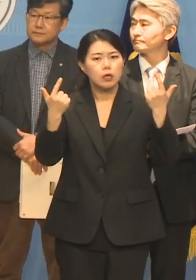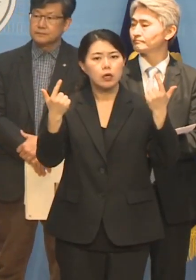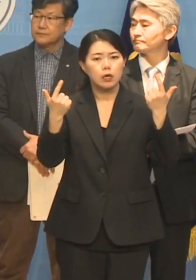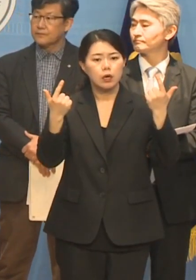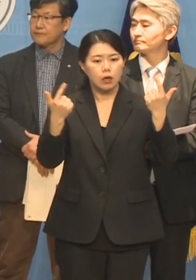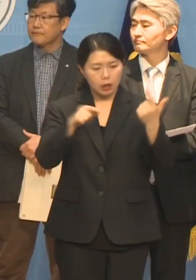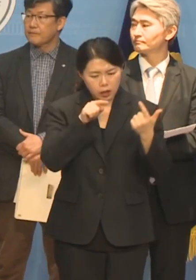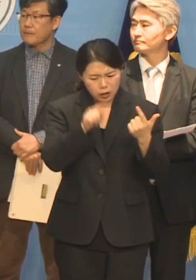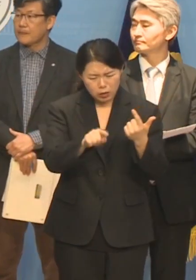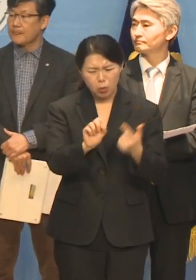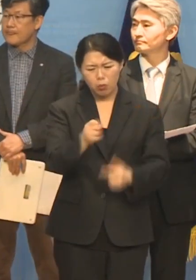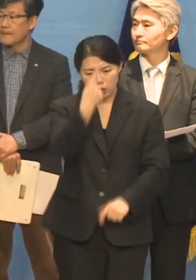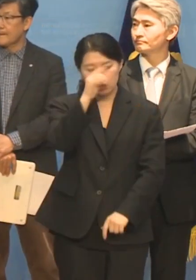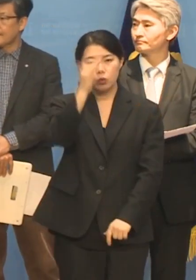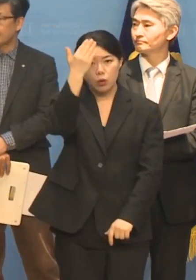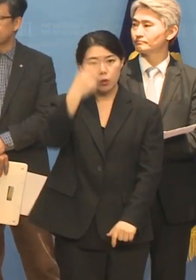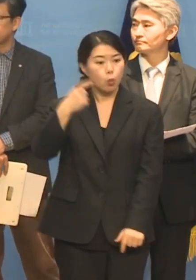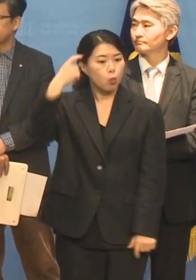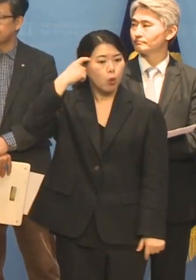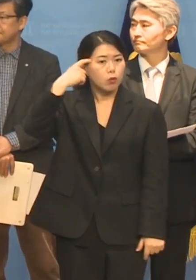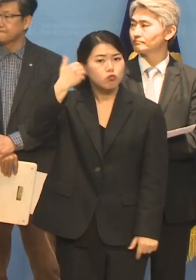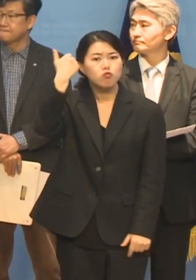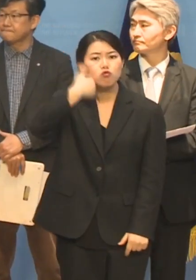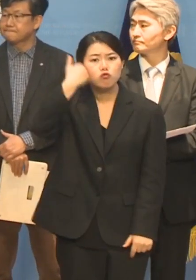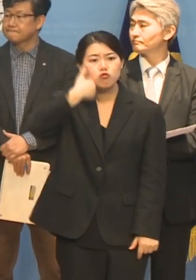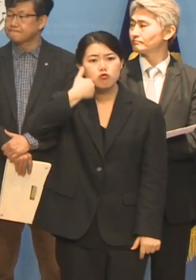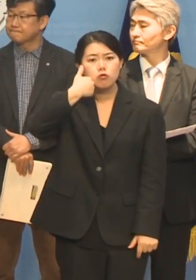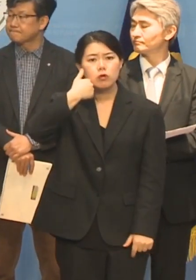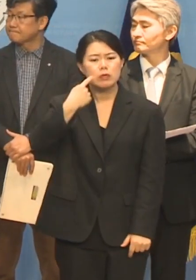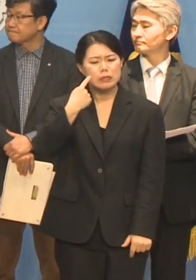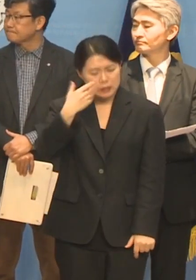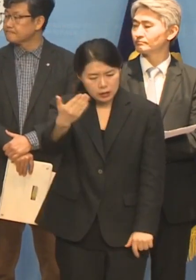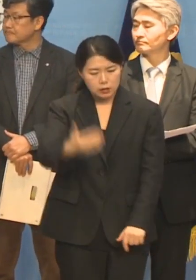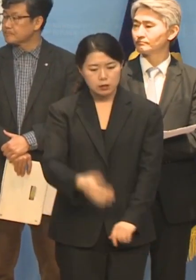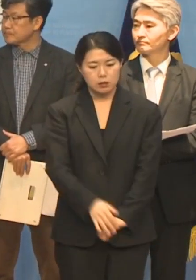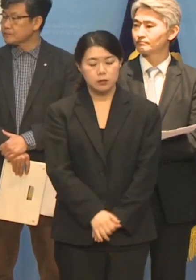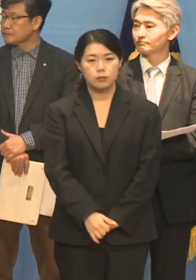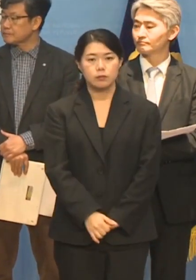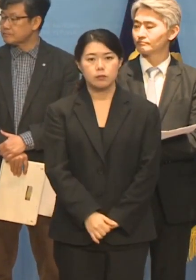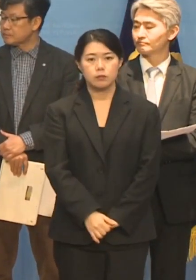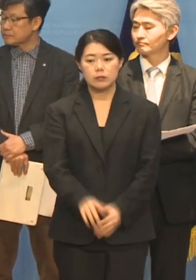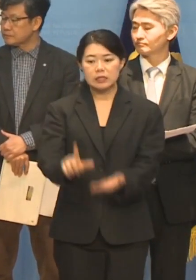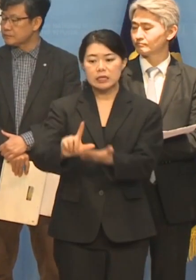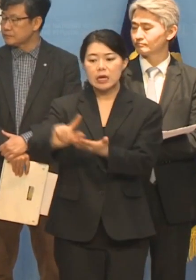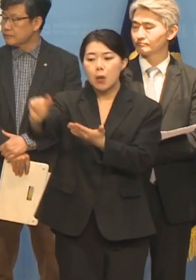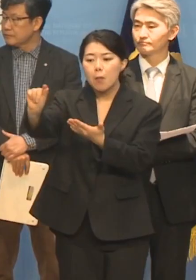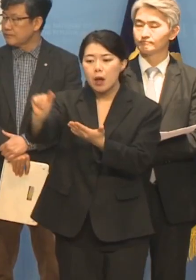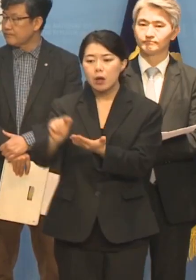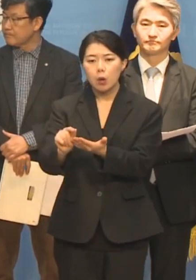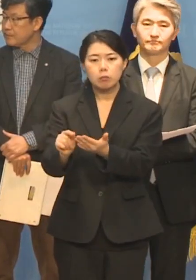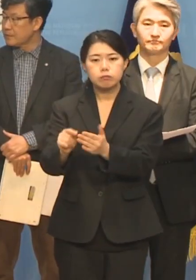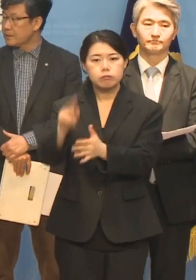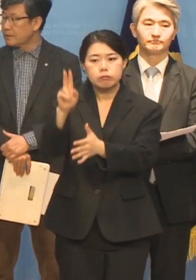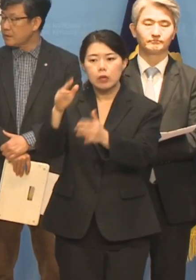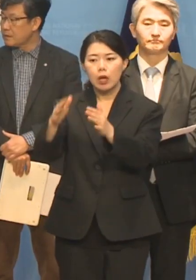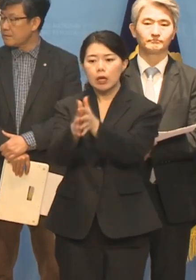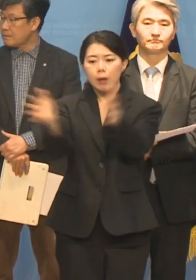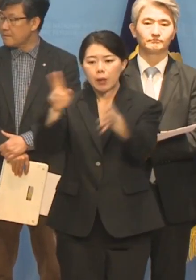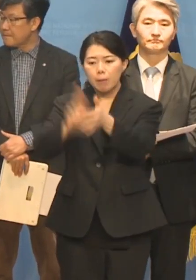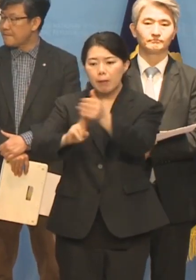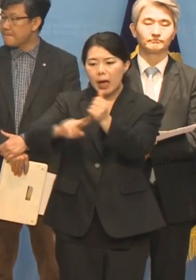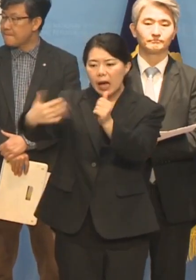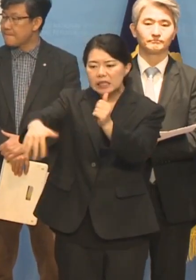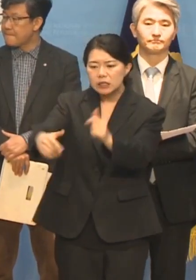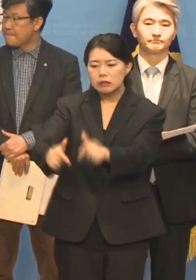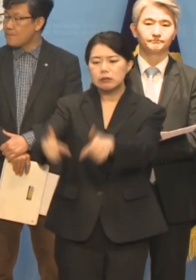비정상을 유발했습니다. 누가 유발했느냐? 그걸 묻는 겁니다. 지방의 미분양 물량이 오히려 여전하고